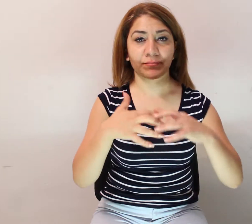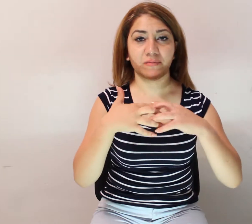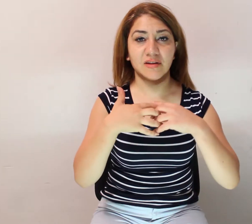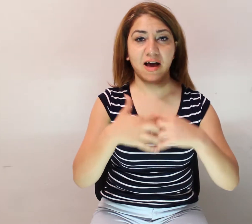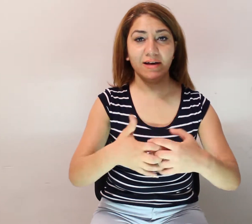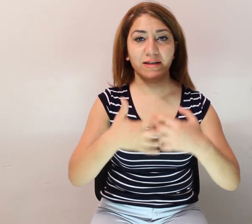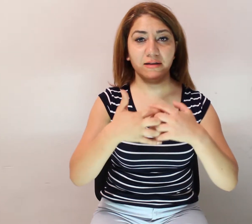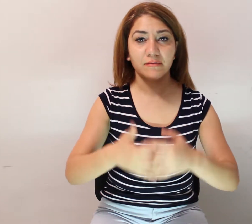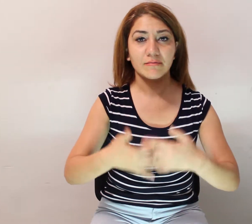Թալին,